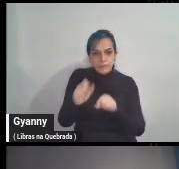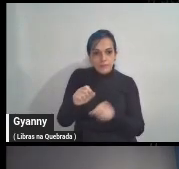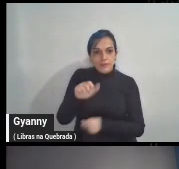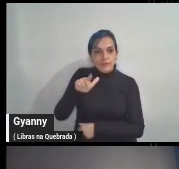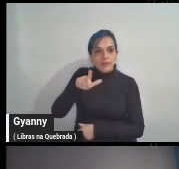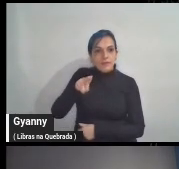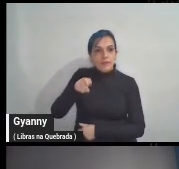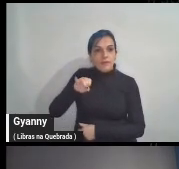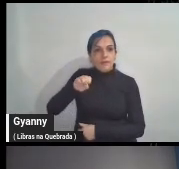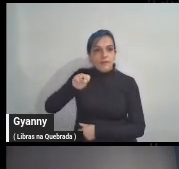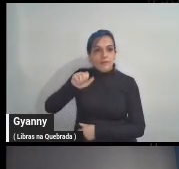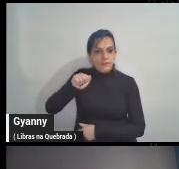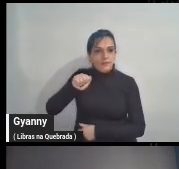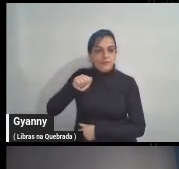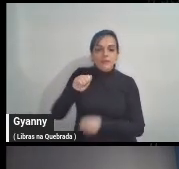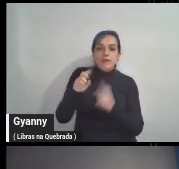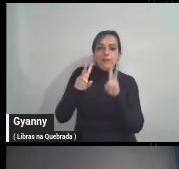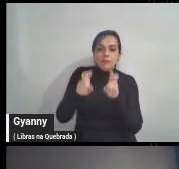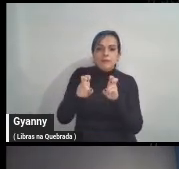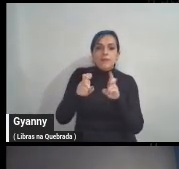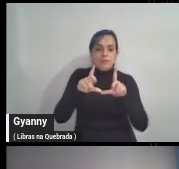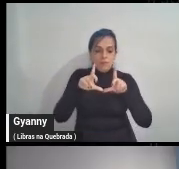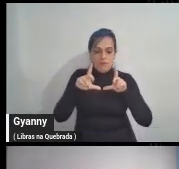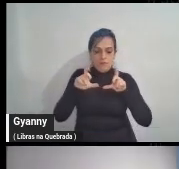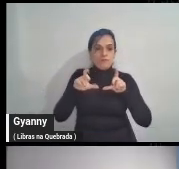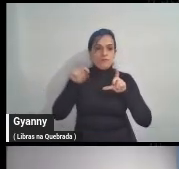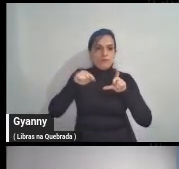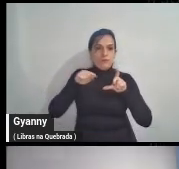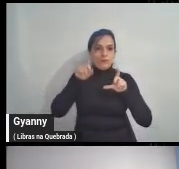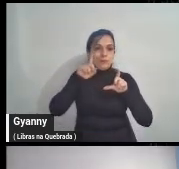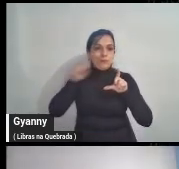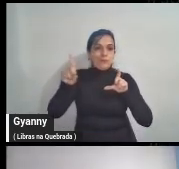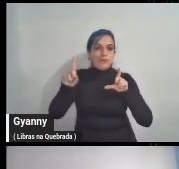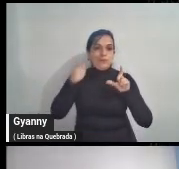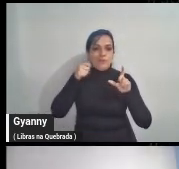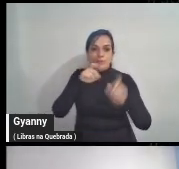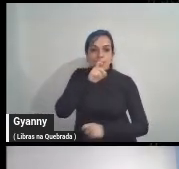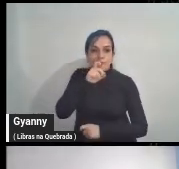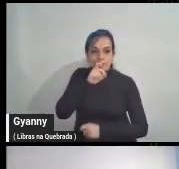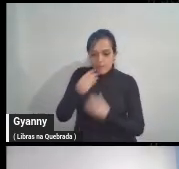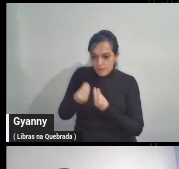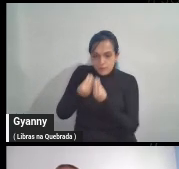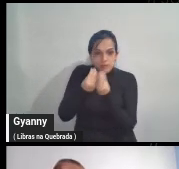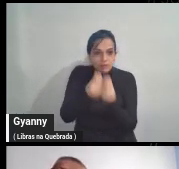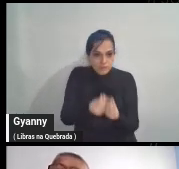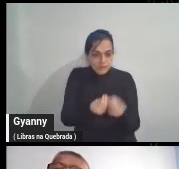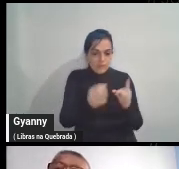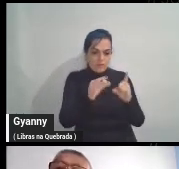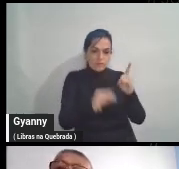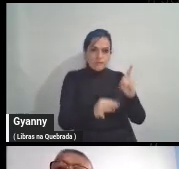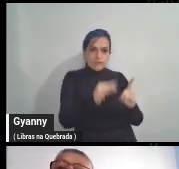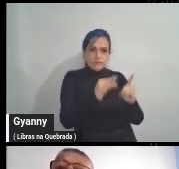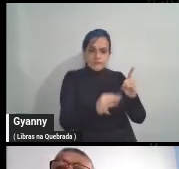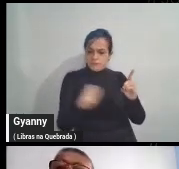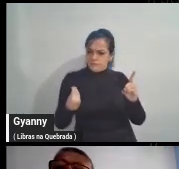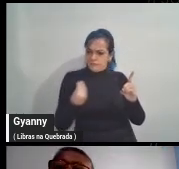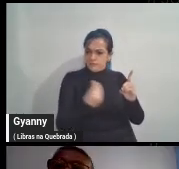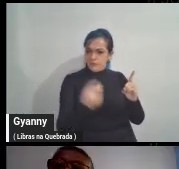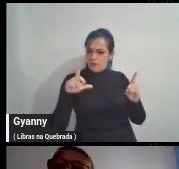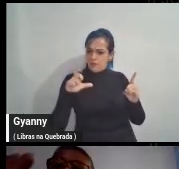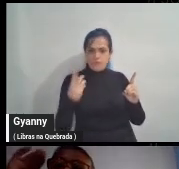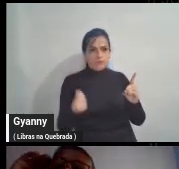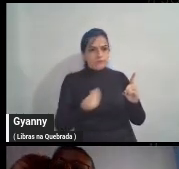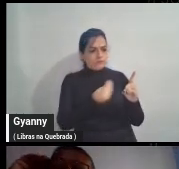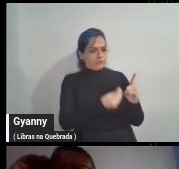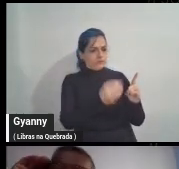considerações sobre essa foto de um cartão de Dia dos Pais que foi entregue a esse desembargador, eh,